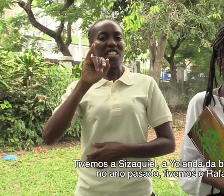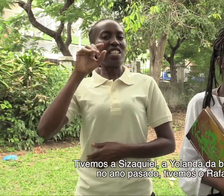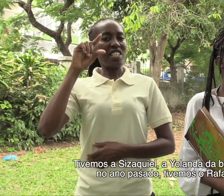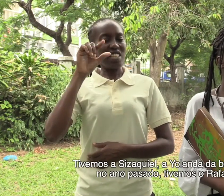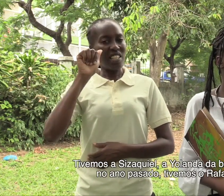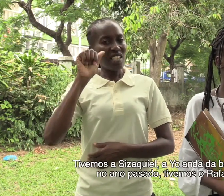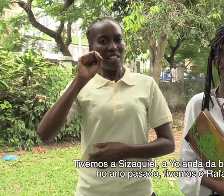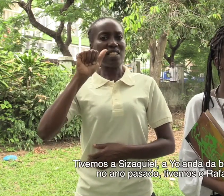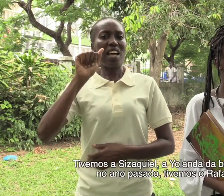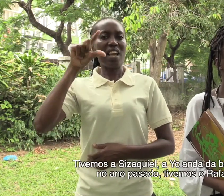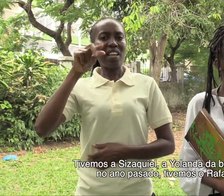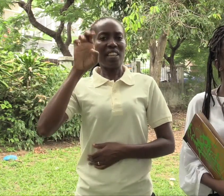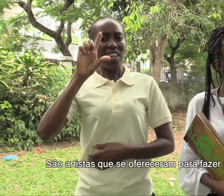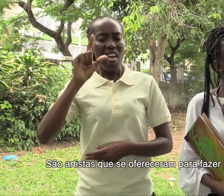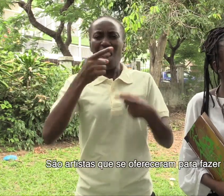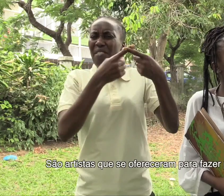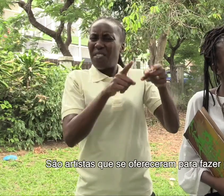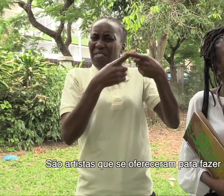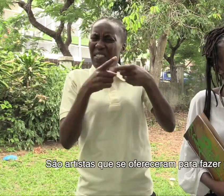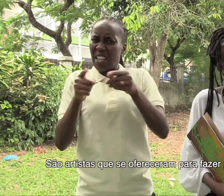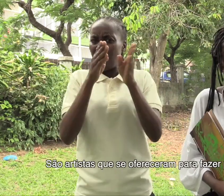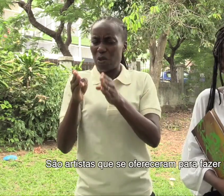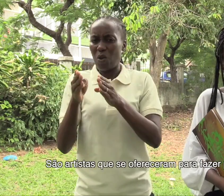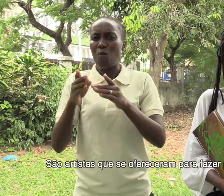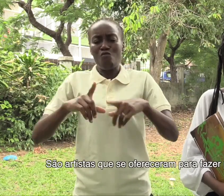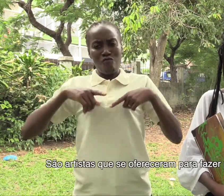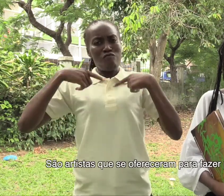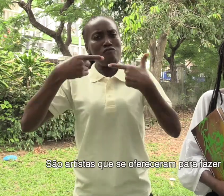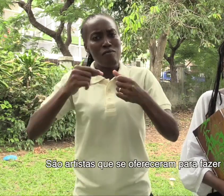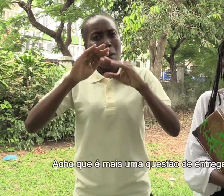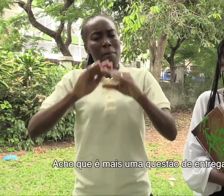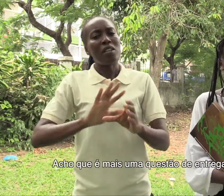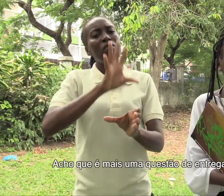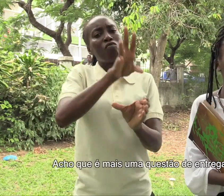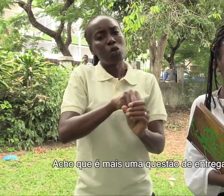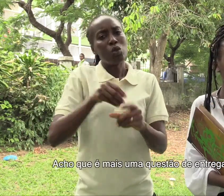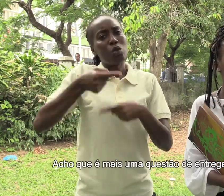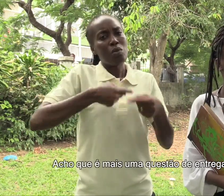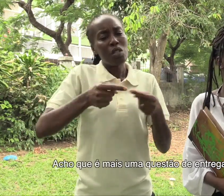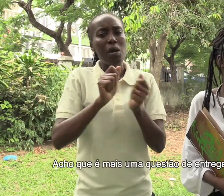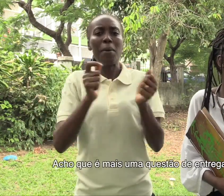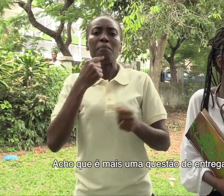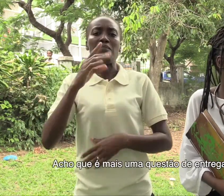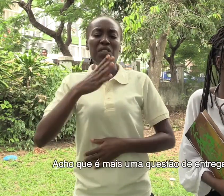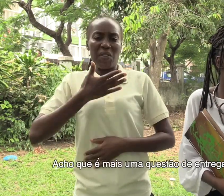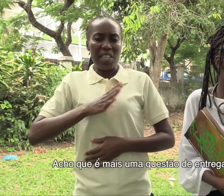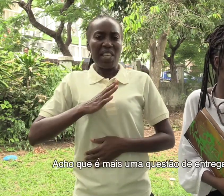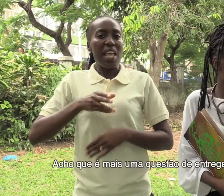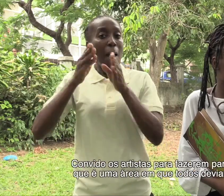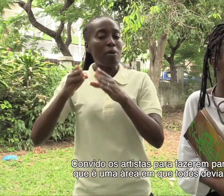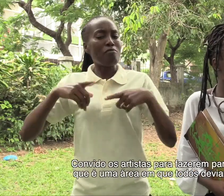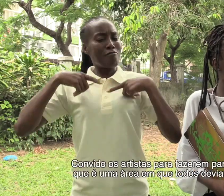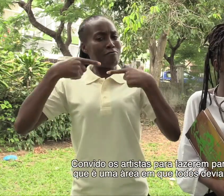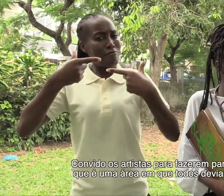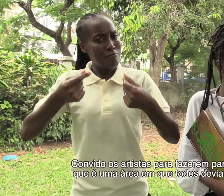passado, tivemos o Rafael Bata, mas são artistas que se ofereceram para fazer parte deste projeto. Eu acho que é mais uma questão de entrega do próprio